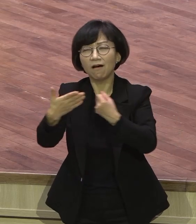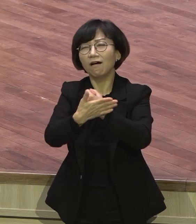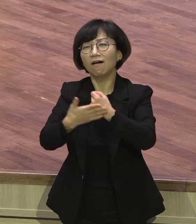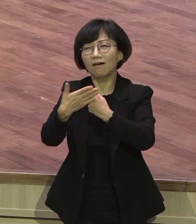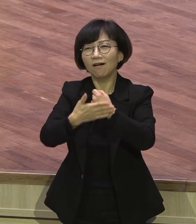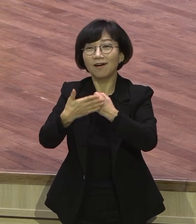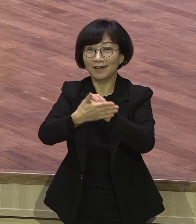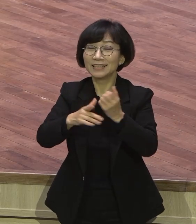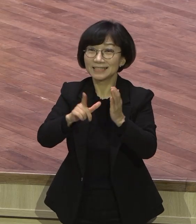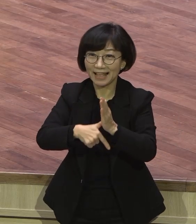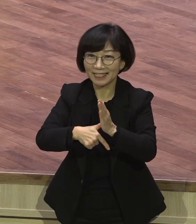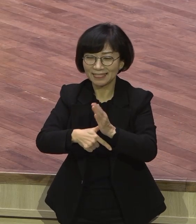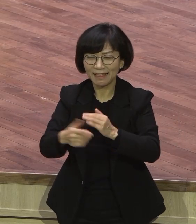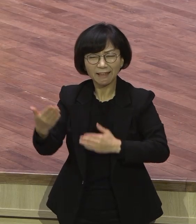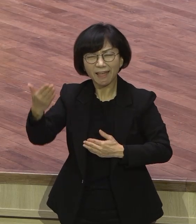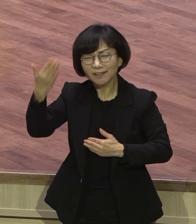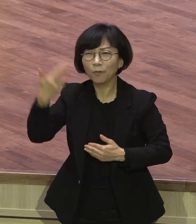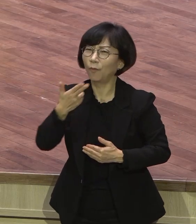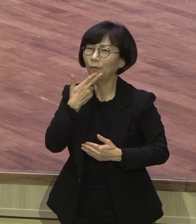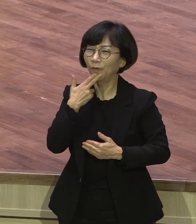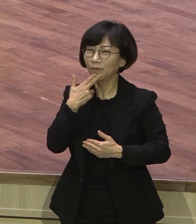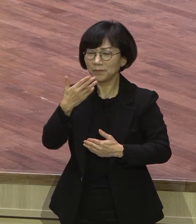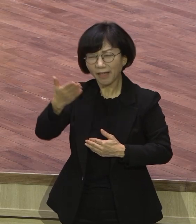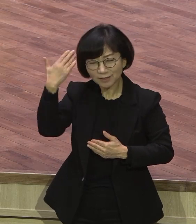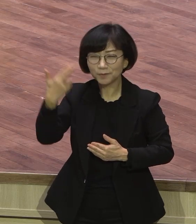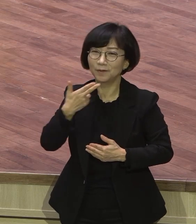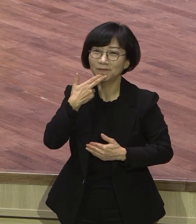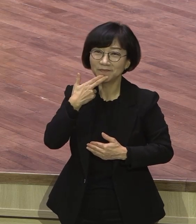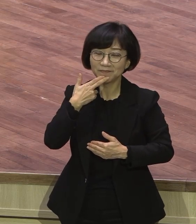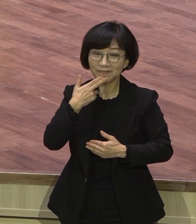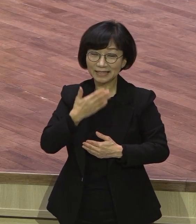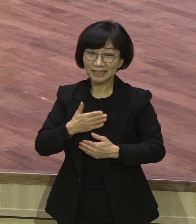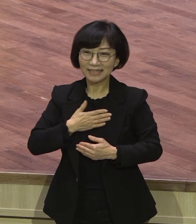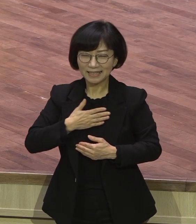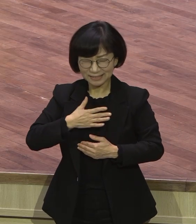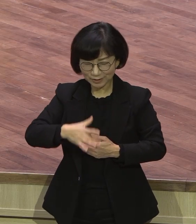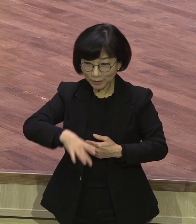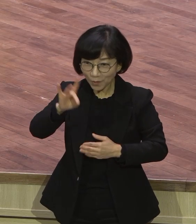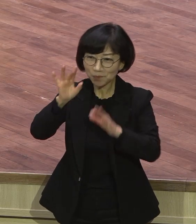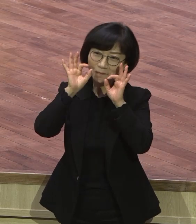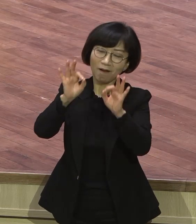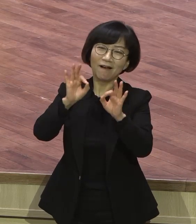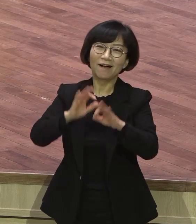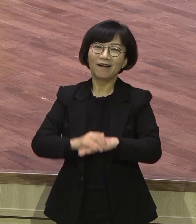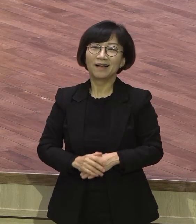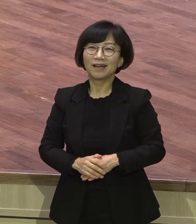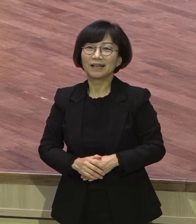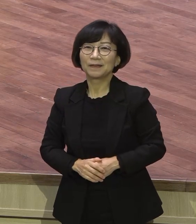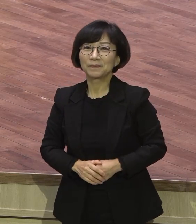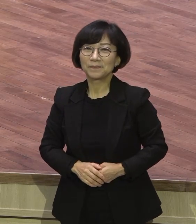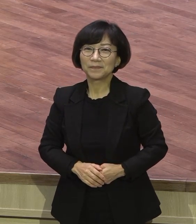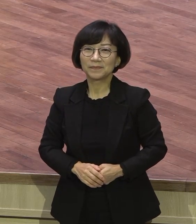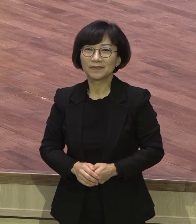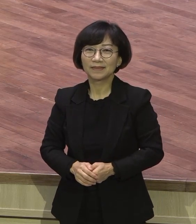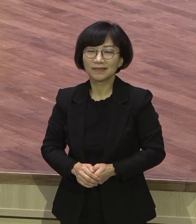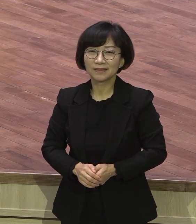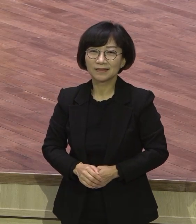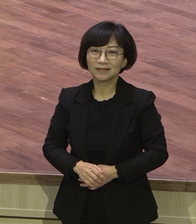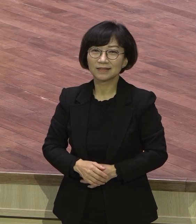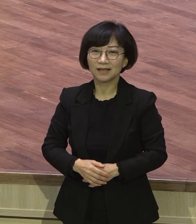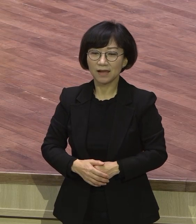지금까지 없었던 거 저는 태어나 처음이에요. 이런 일이 어떠든지 일정시회도